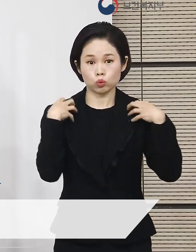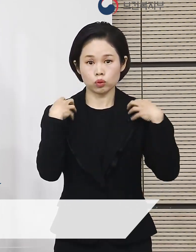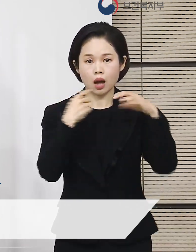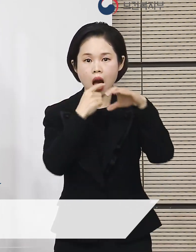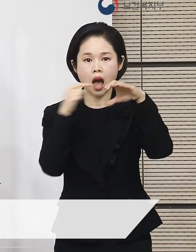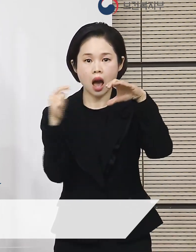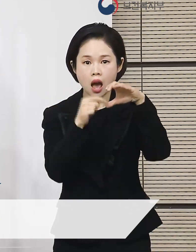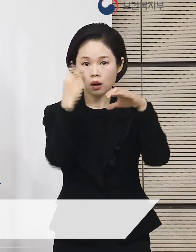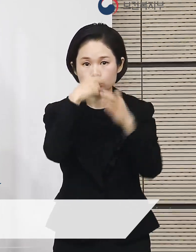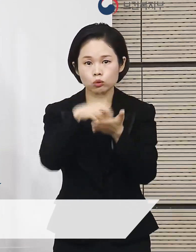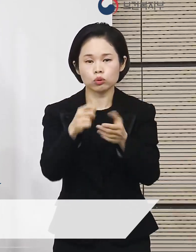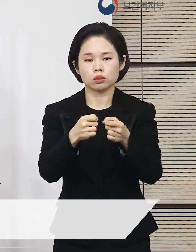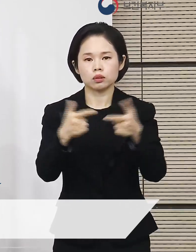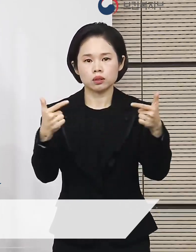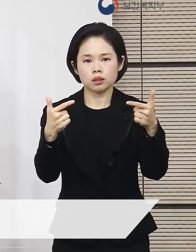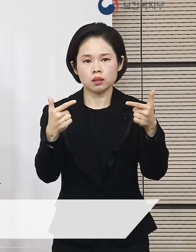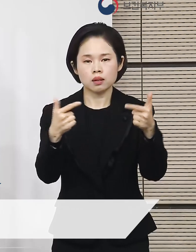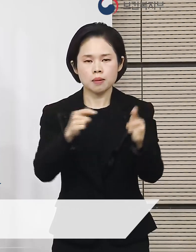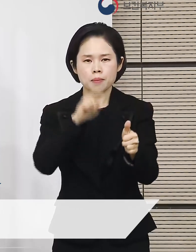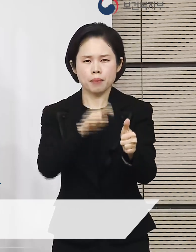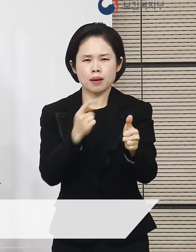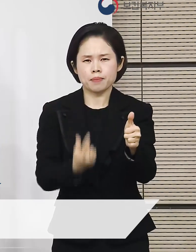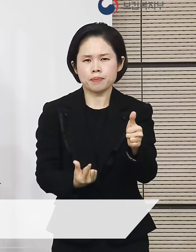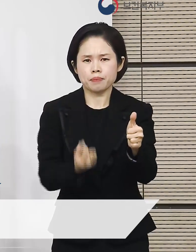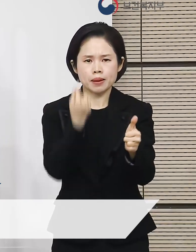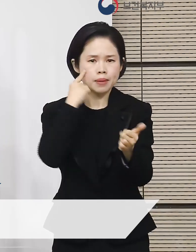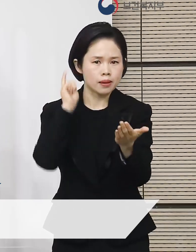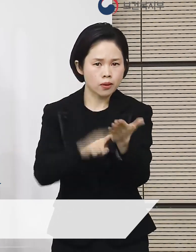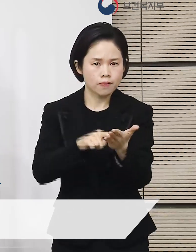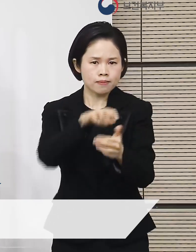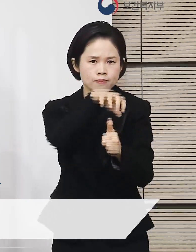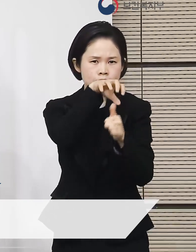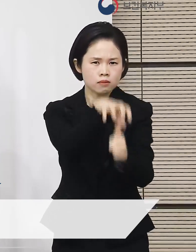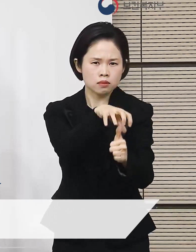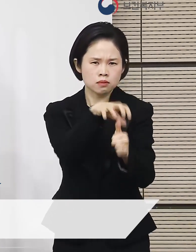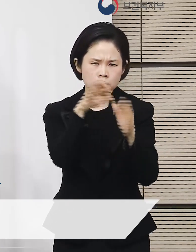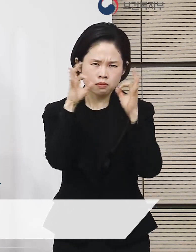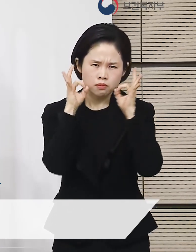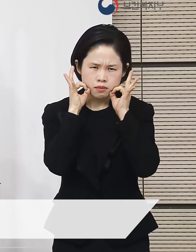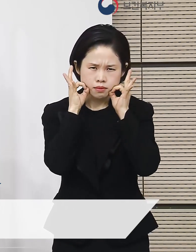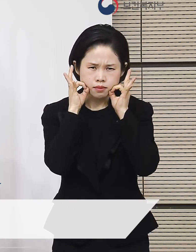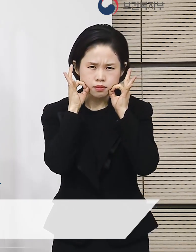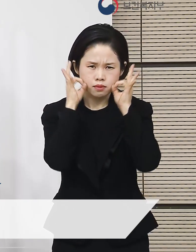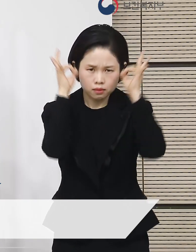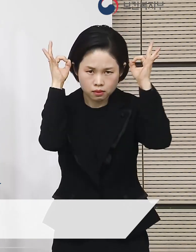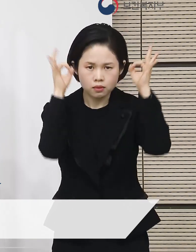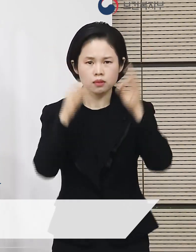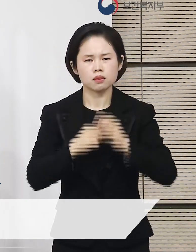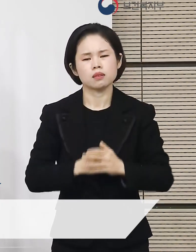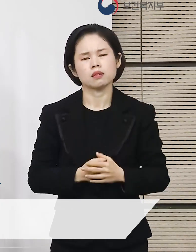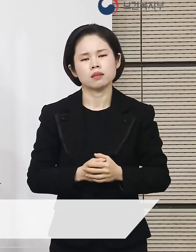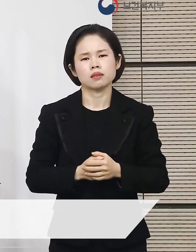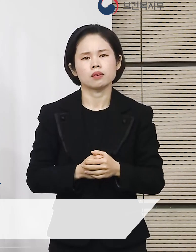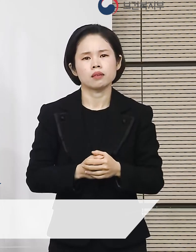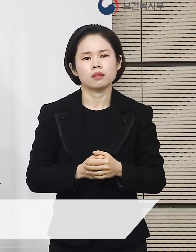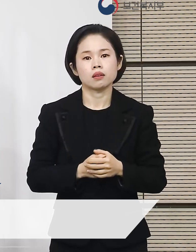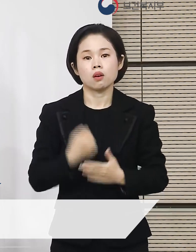정부는 진단검사를 확대하여 환자를 최대한 빨리 찾아내고 격리하는 데 총력을 기울이고